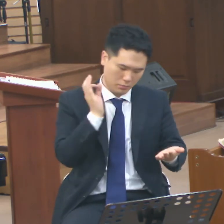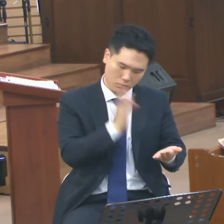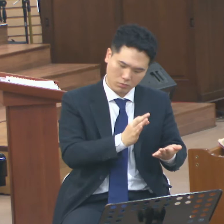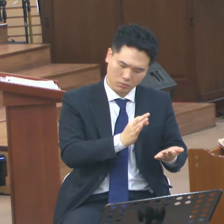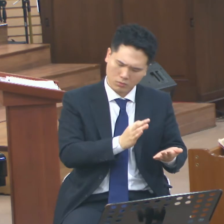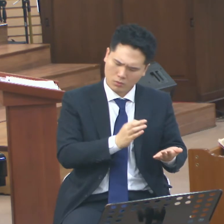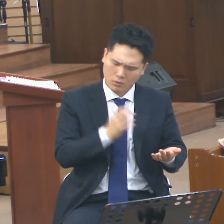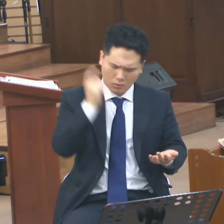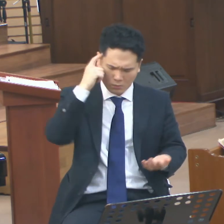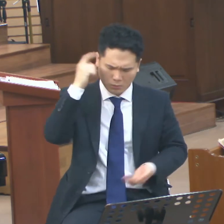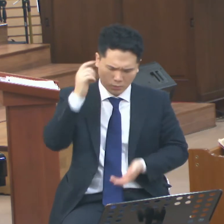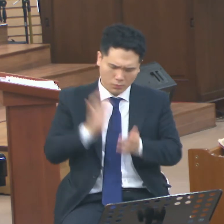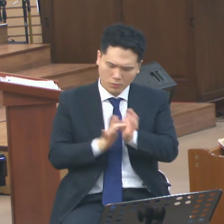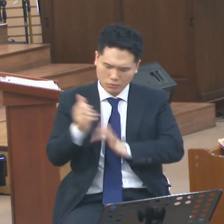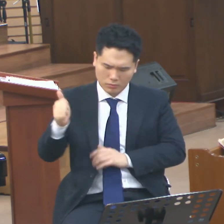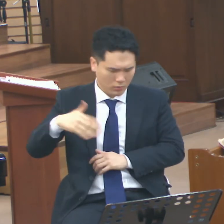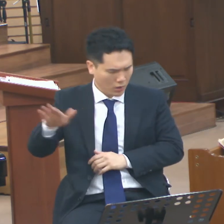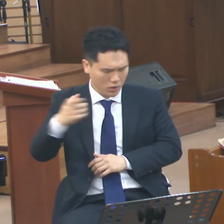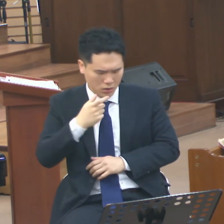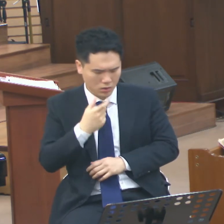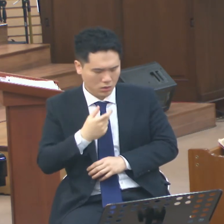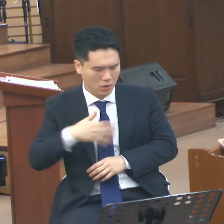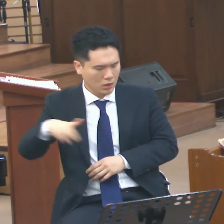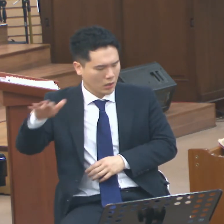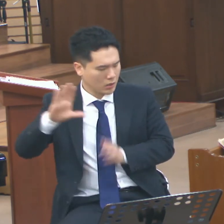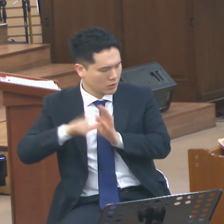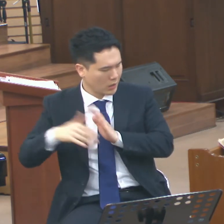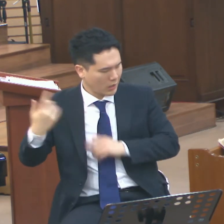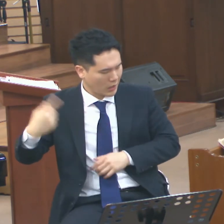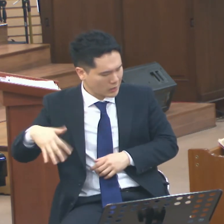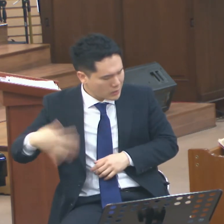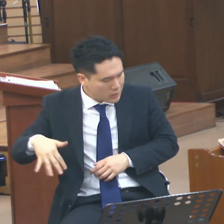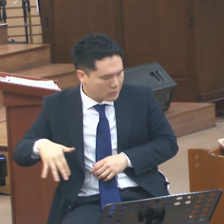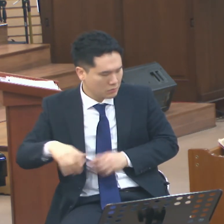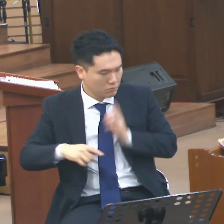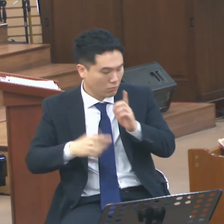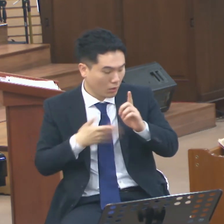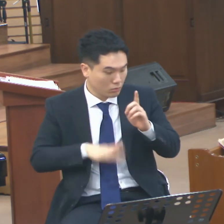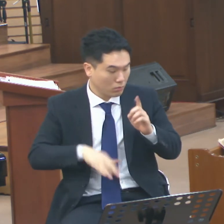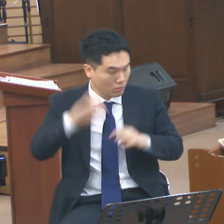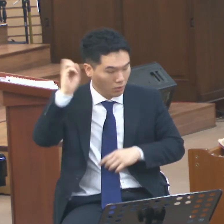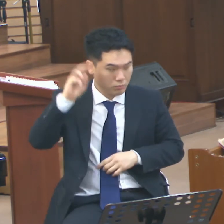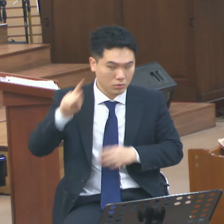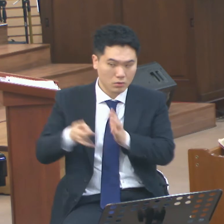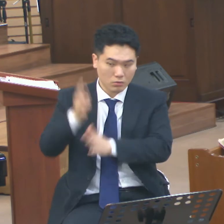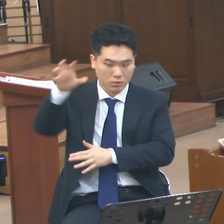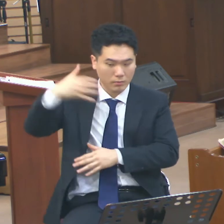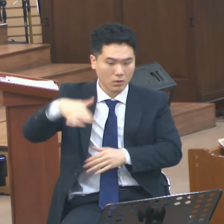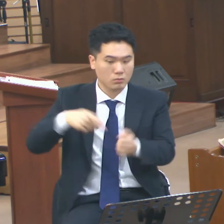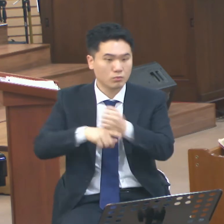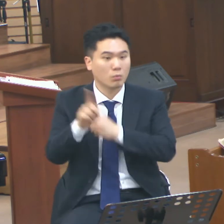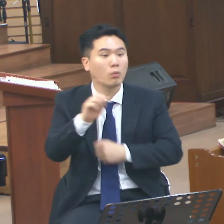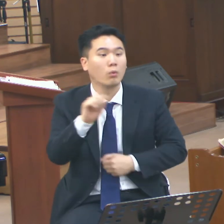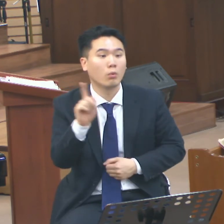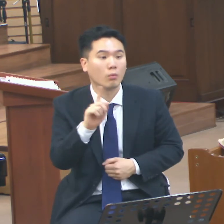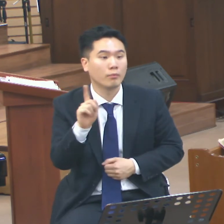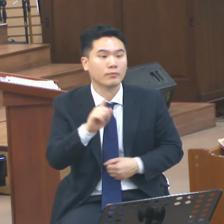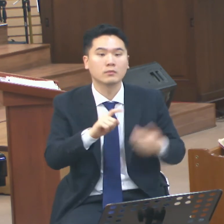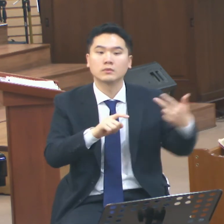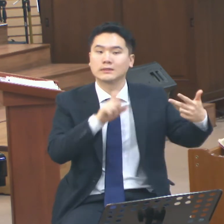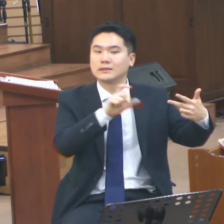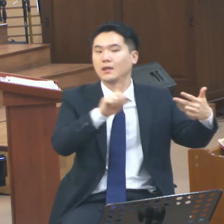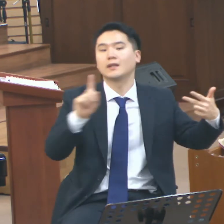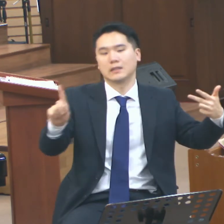하다가 올라갔지? 이제 그런 생각이 들죠. 그거 먼저 해결을 해야 될 것 같아요. 자, 7장 1절을 보겠습니다.